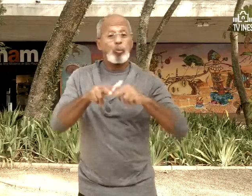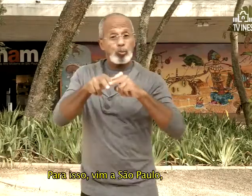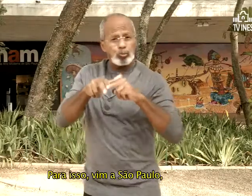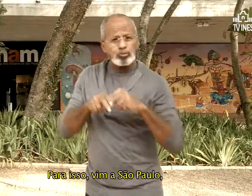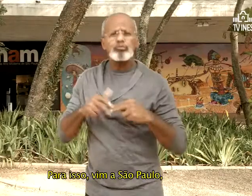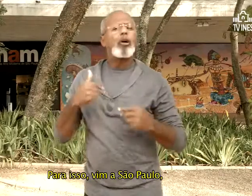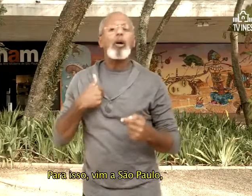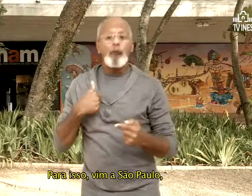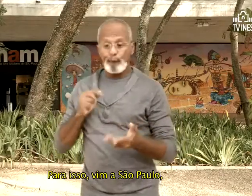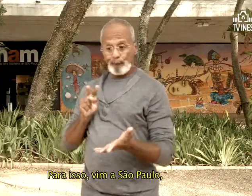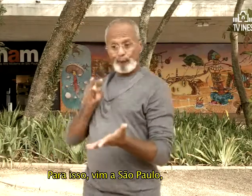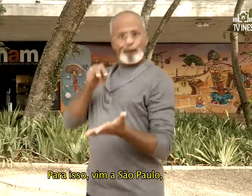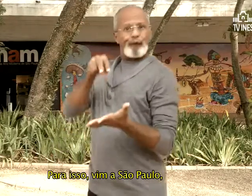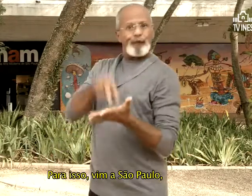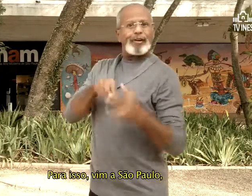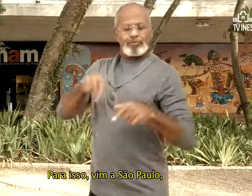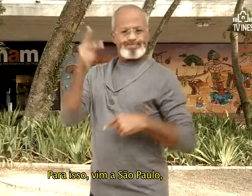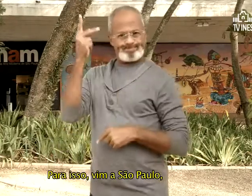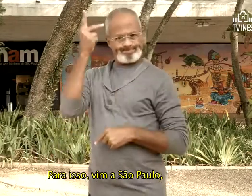Para isso, vim a São Paulo,